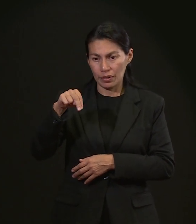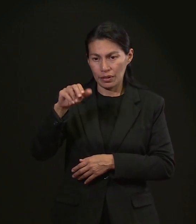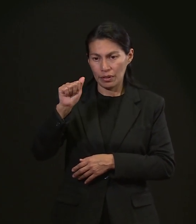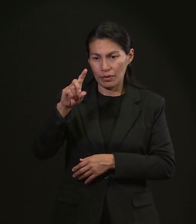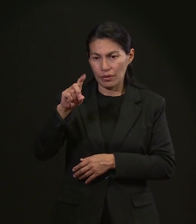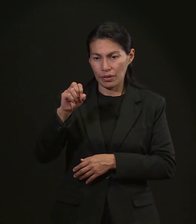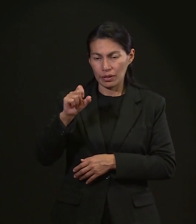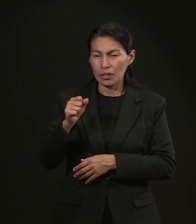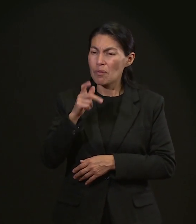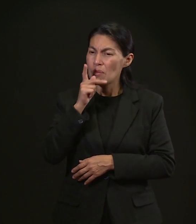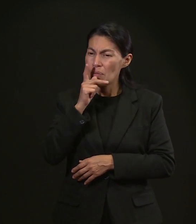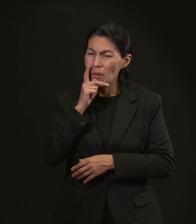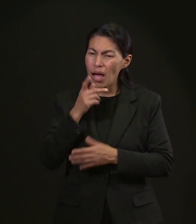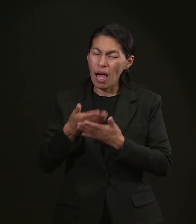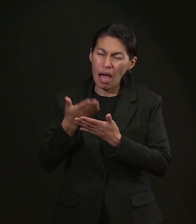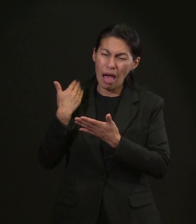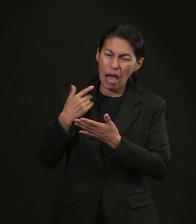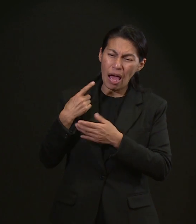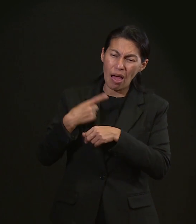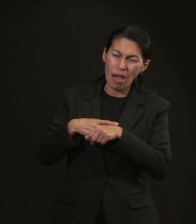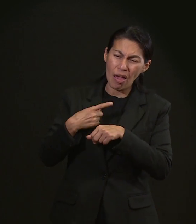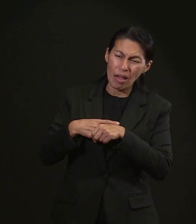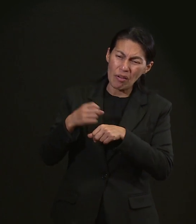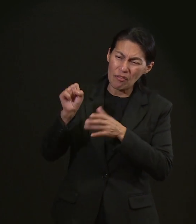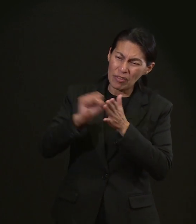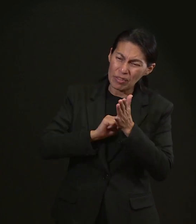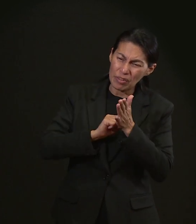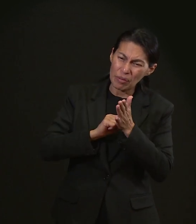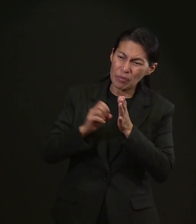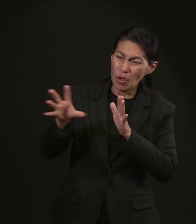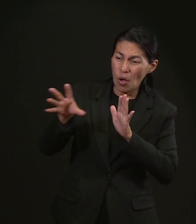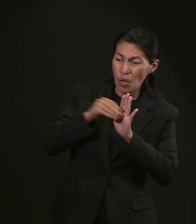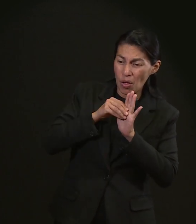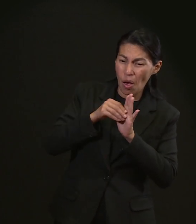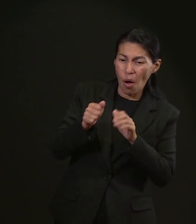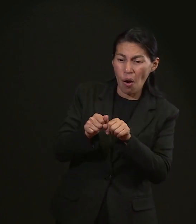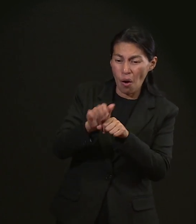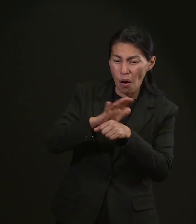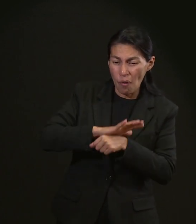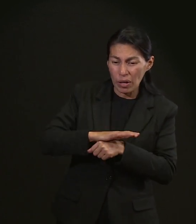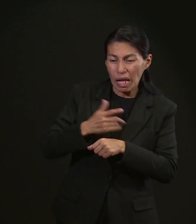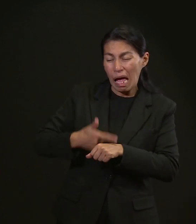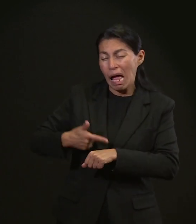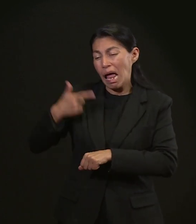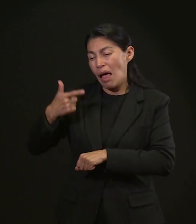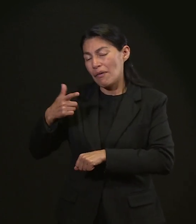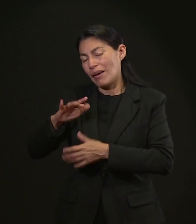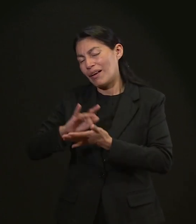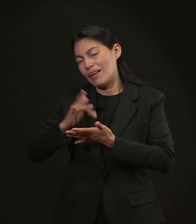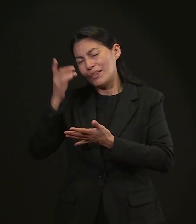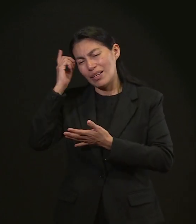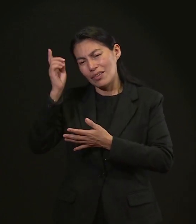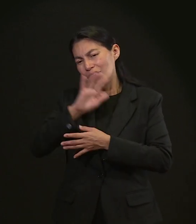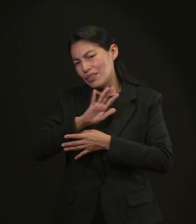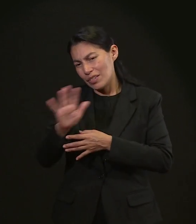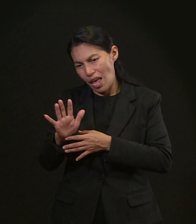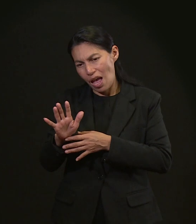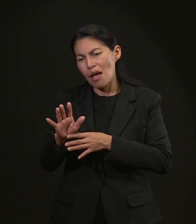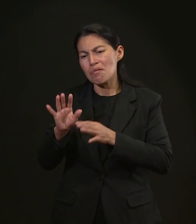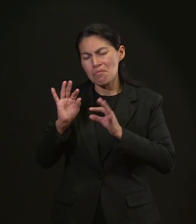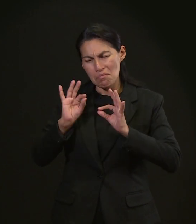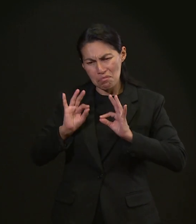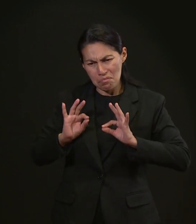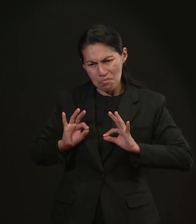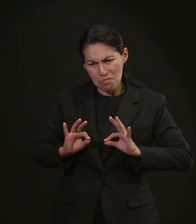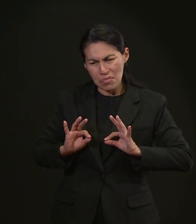mes pasado se contagió de kobe y fue ingresado a terapia intensiva gracias a dios fue dado de alta